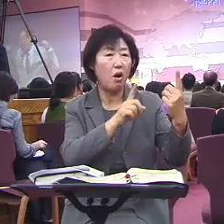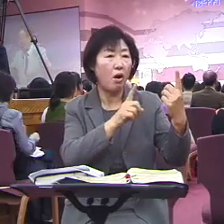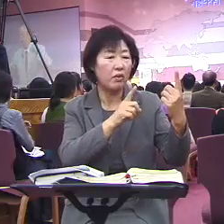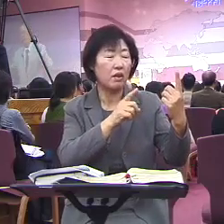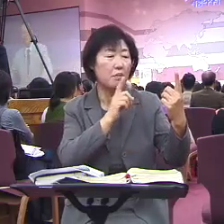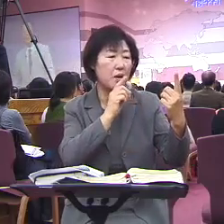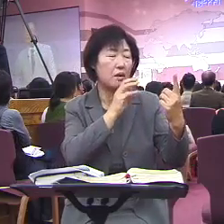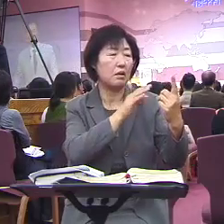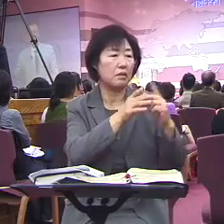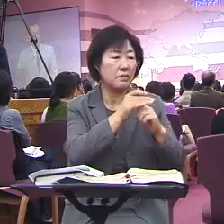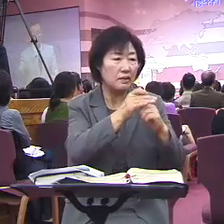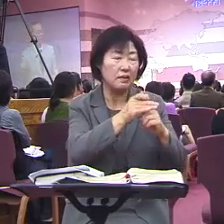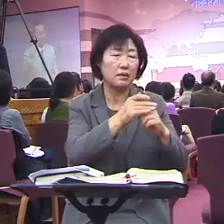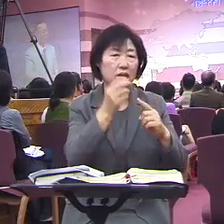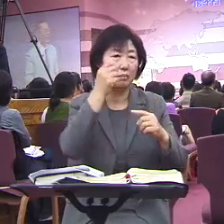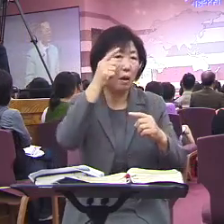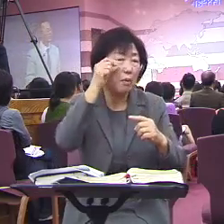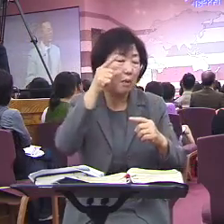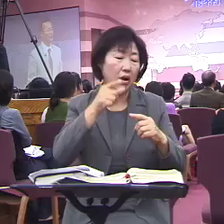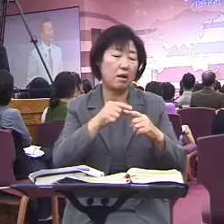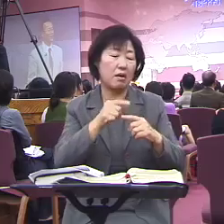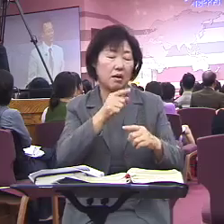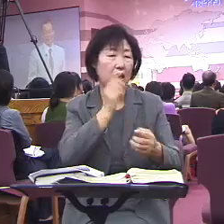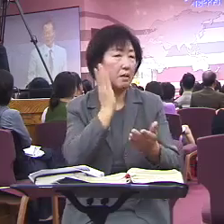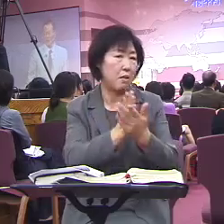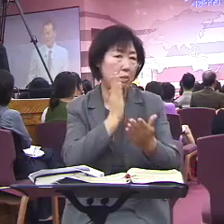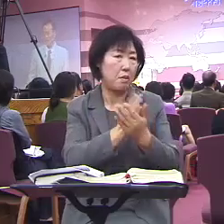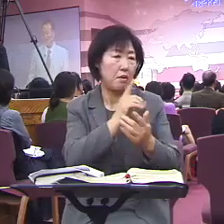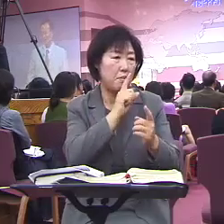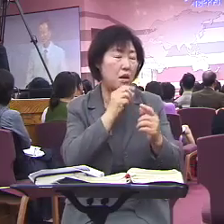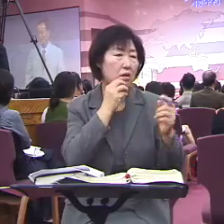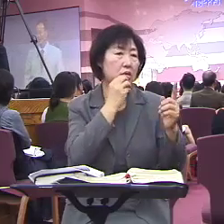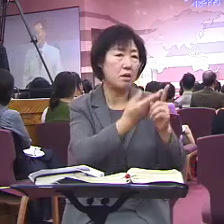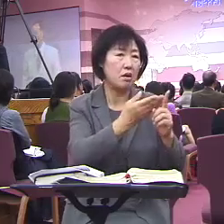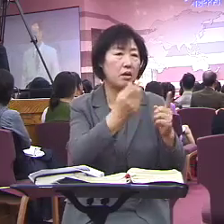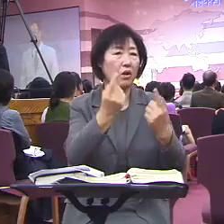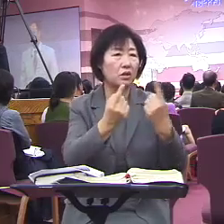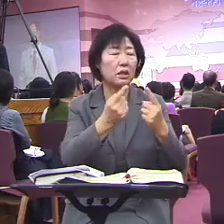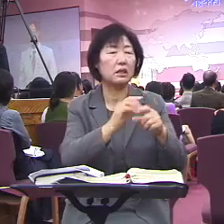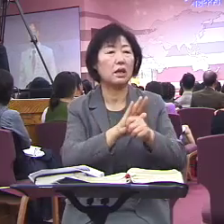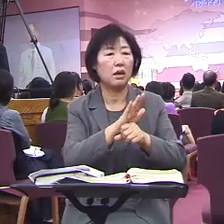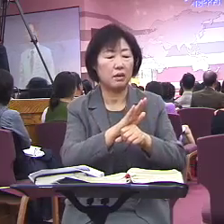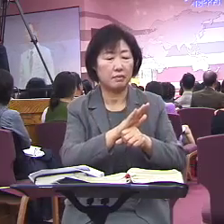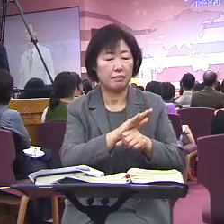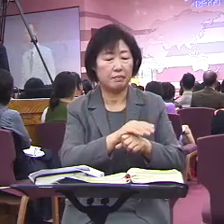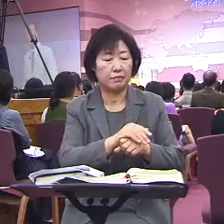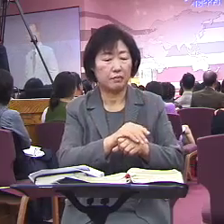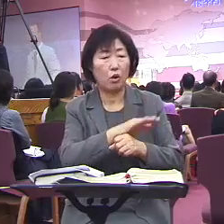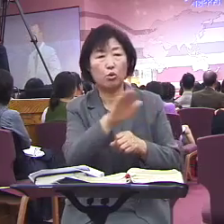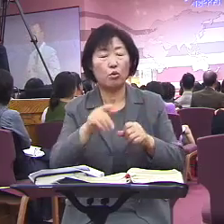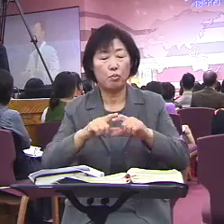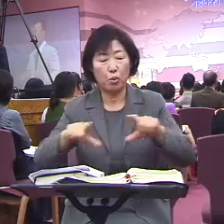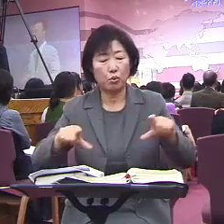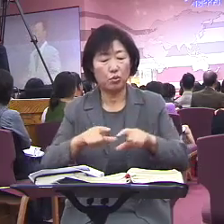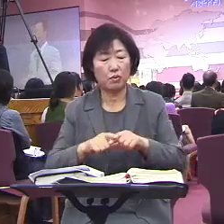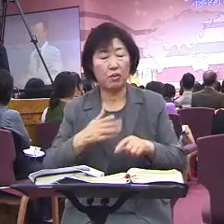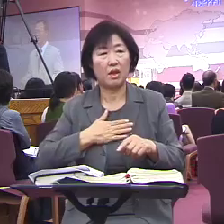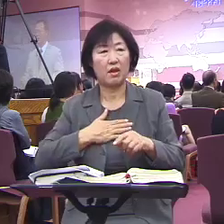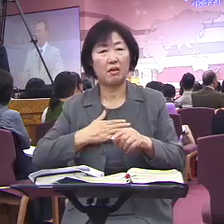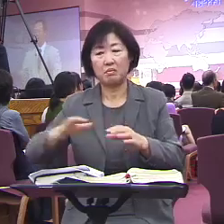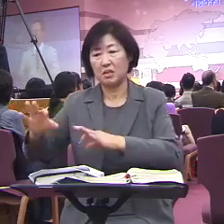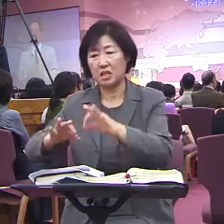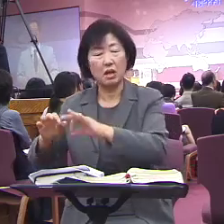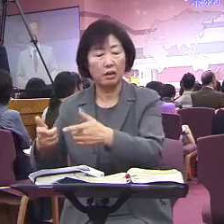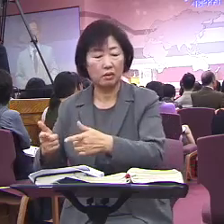해서 흔들어 깨워갖고 그러지 말라고 말을 해야죠. 그게 형제 사랑이 아닙니까? 근데 우리는 보통 마이 비즈니스가